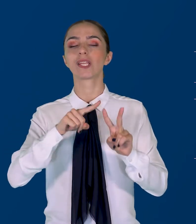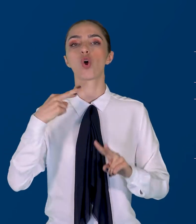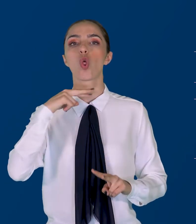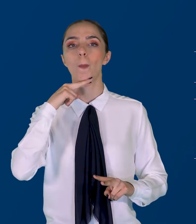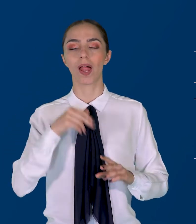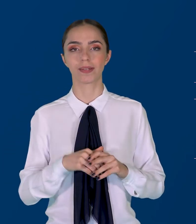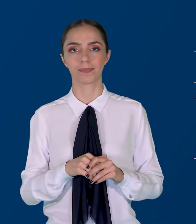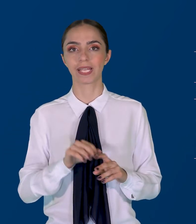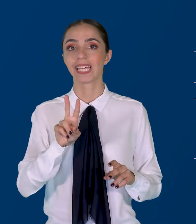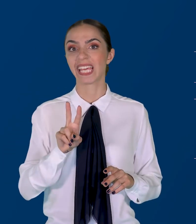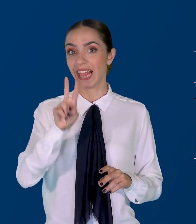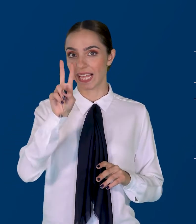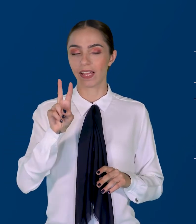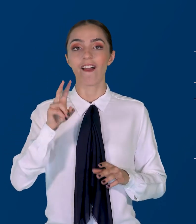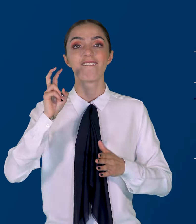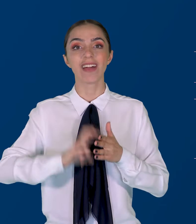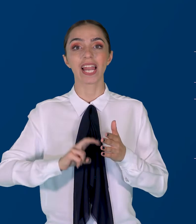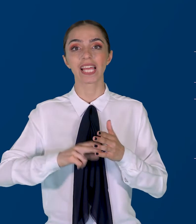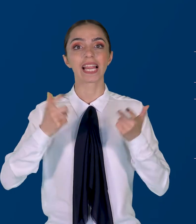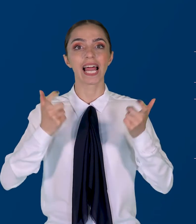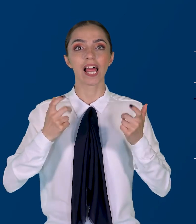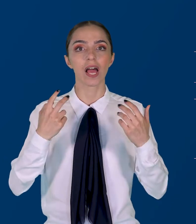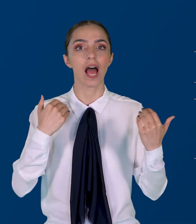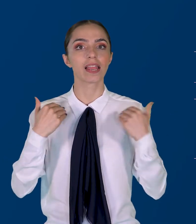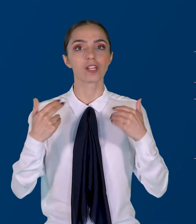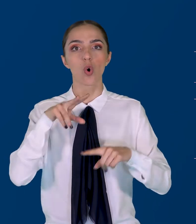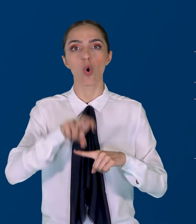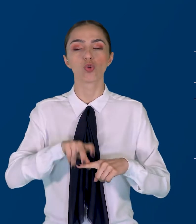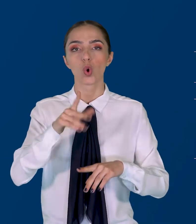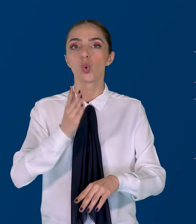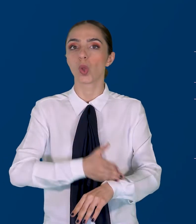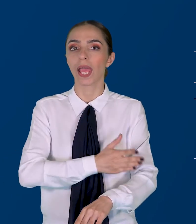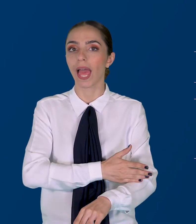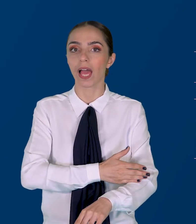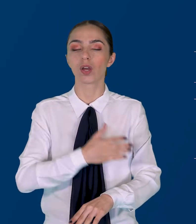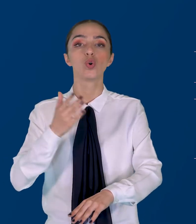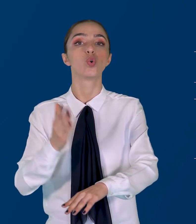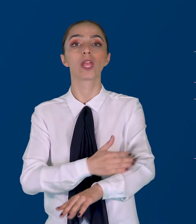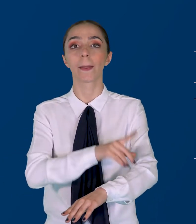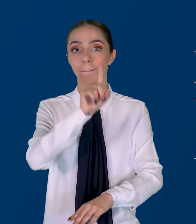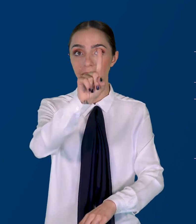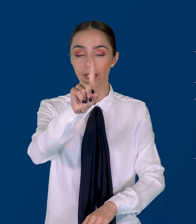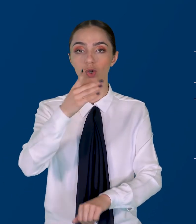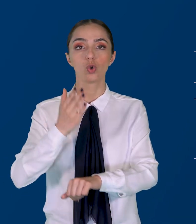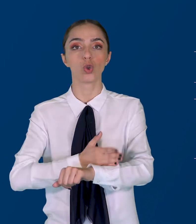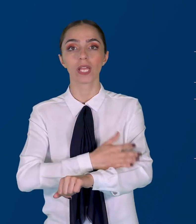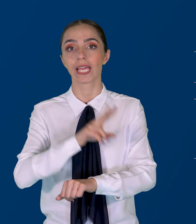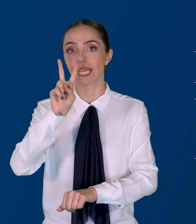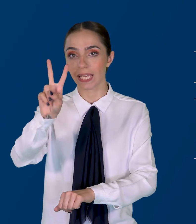7. Vergi mukimi olduğunuz ülkeler. Ülke 1, ülke 2, ülke 3.